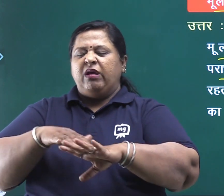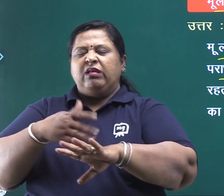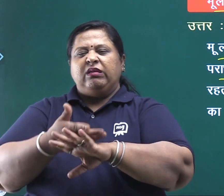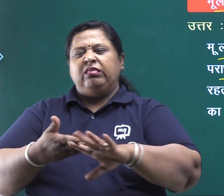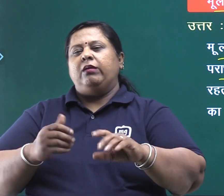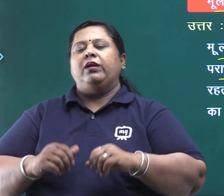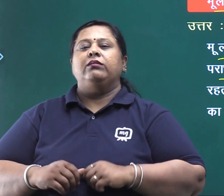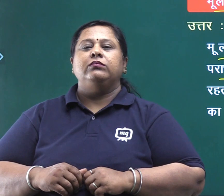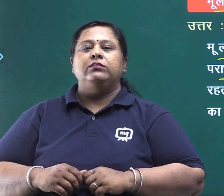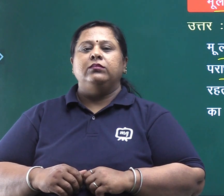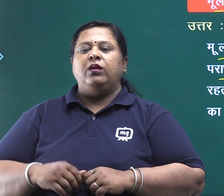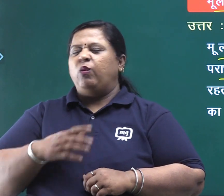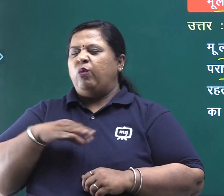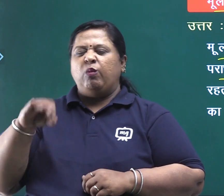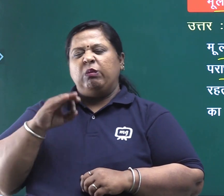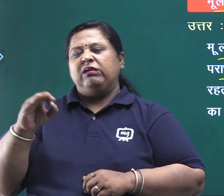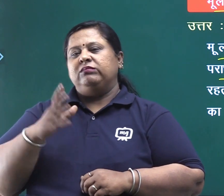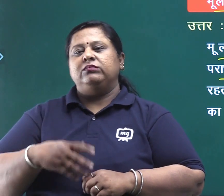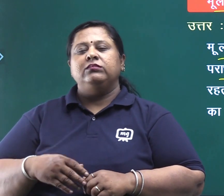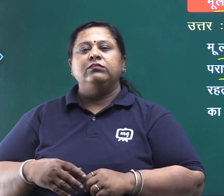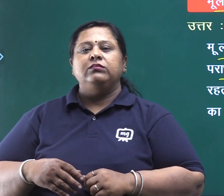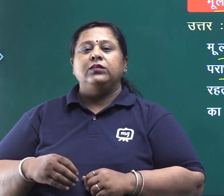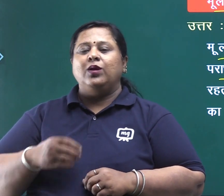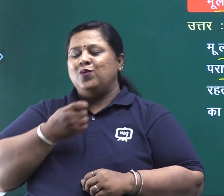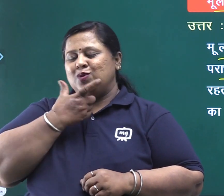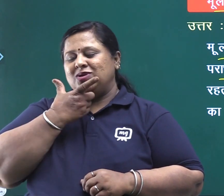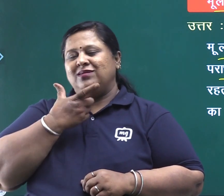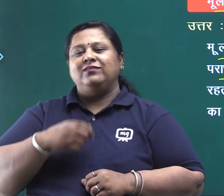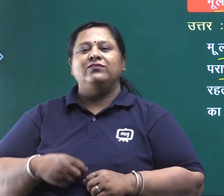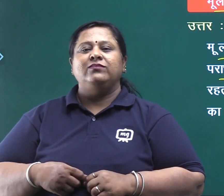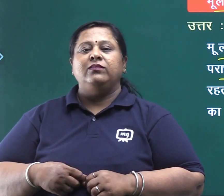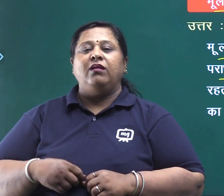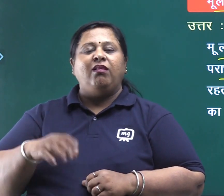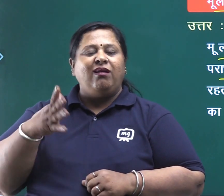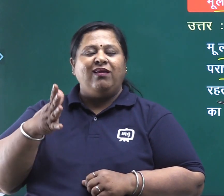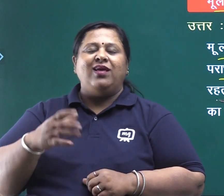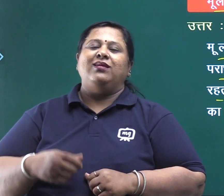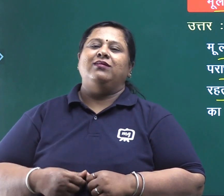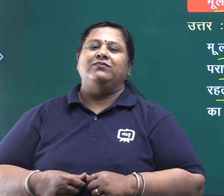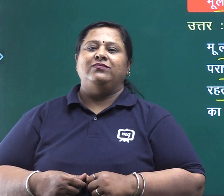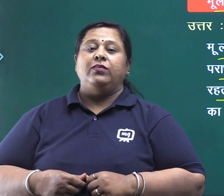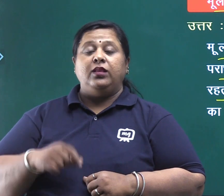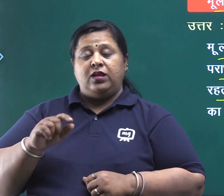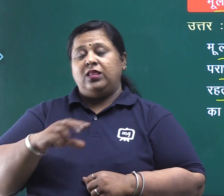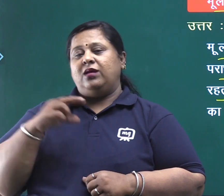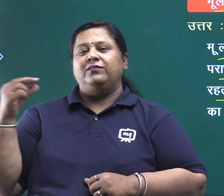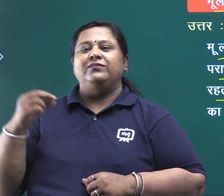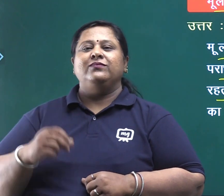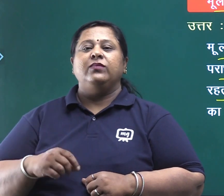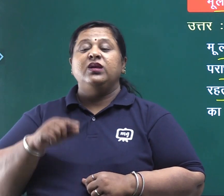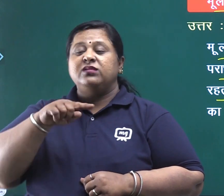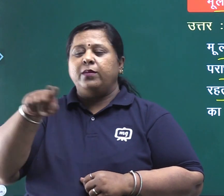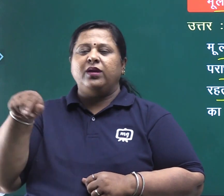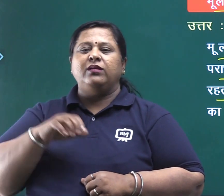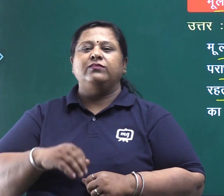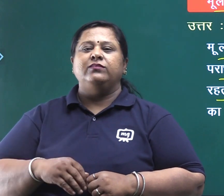पराधीनता में कोई खुश नहीं रहता तथा